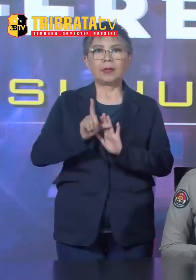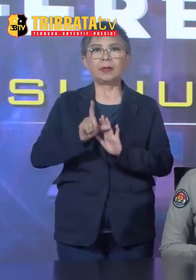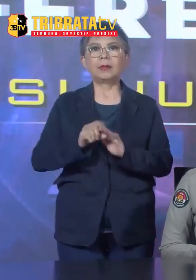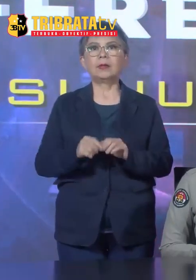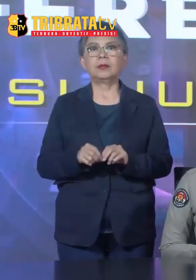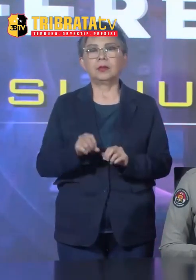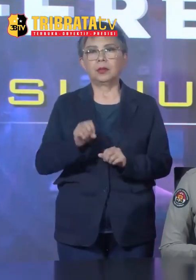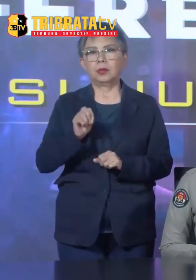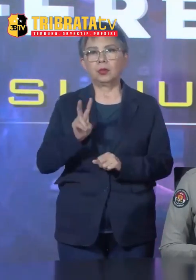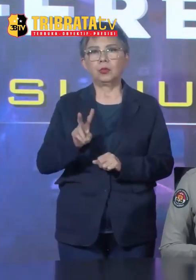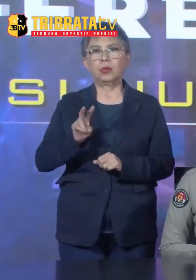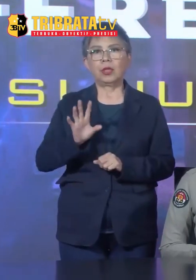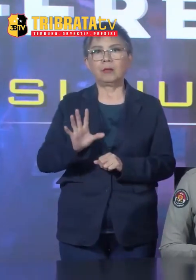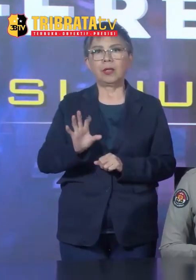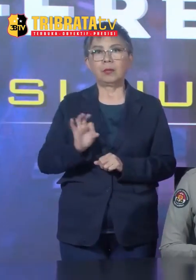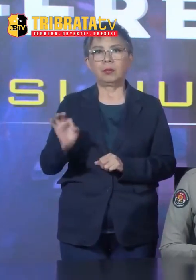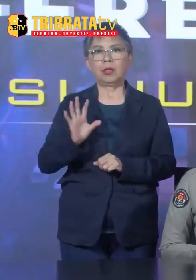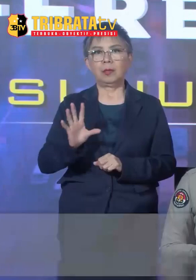peternak